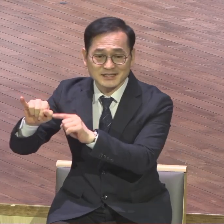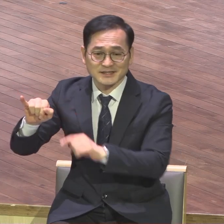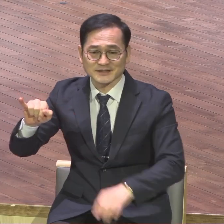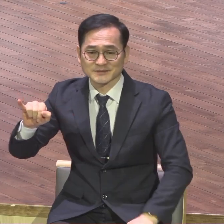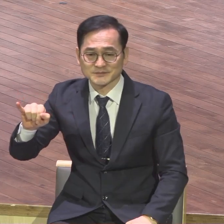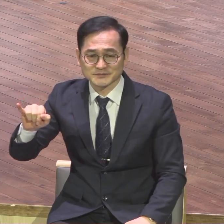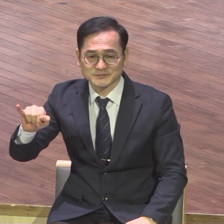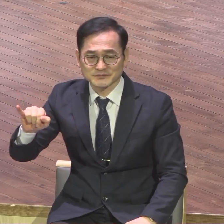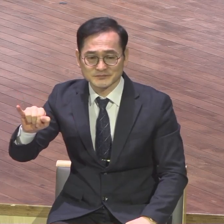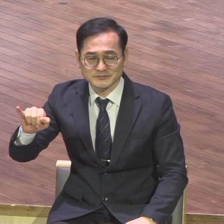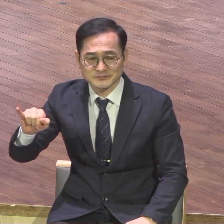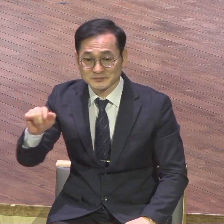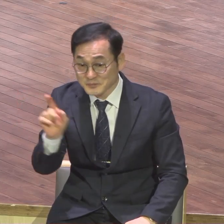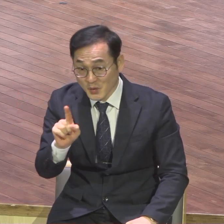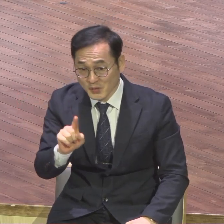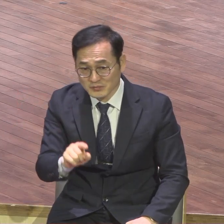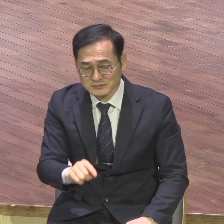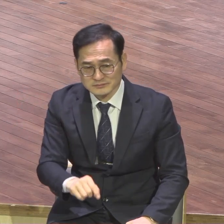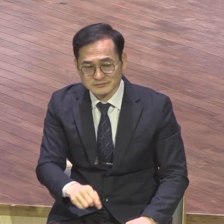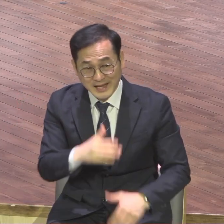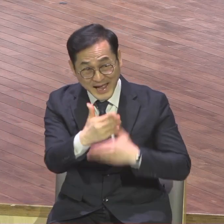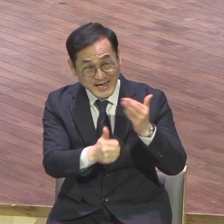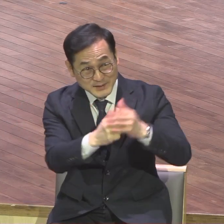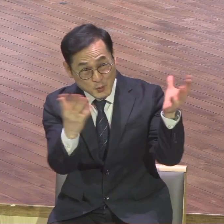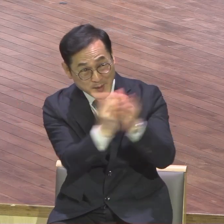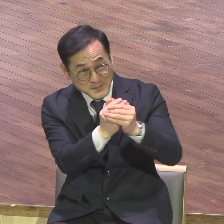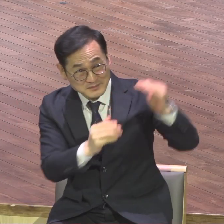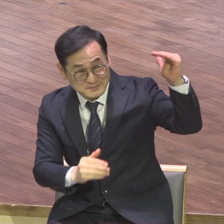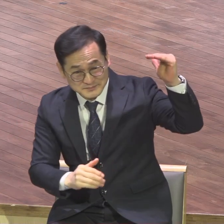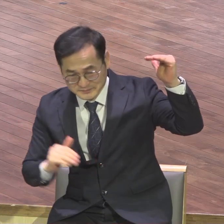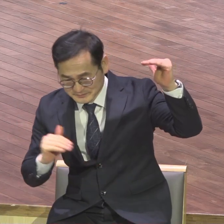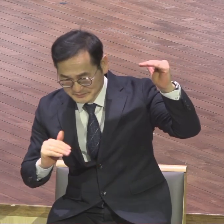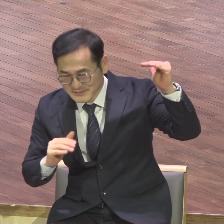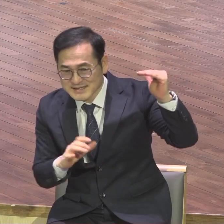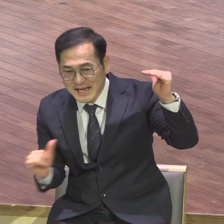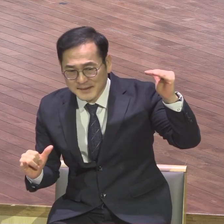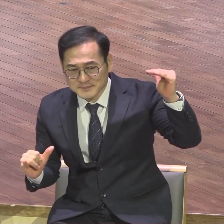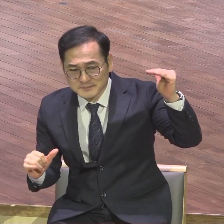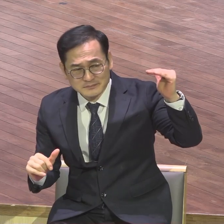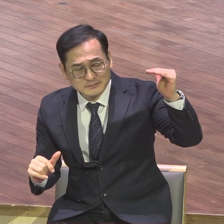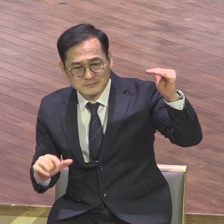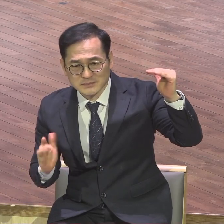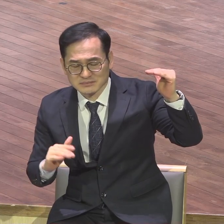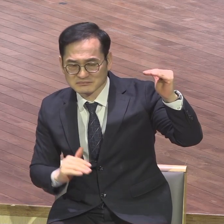하나님 될 수 있다. 너가 중요한 거야, 너가. 너가 최고야.